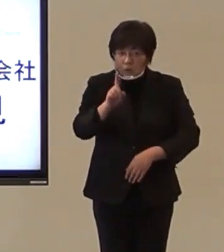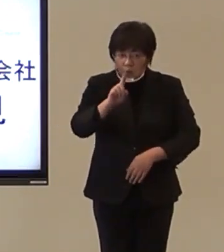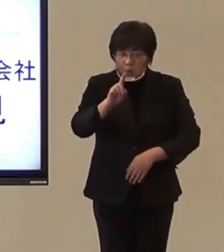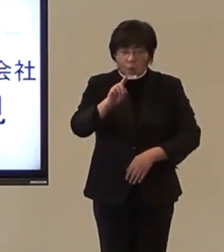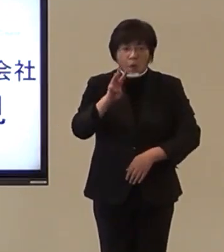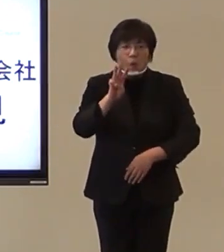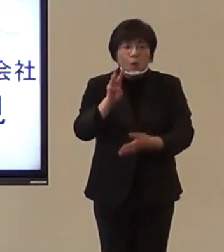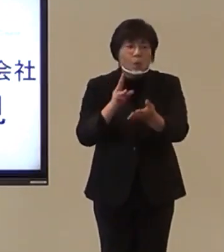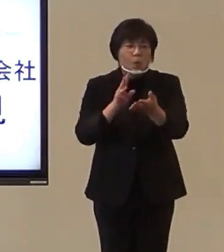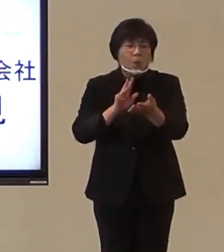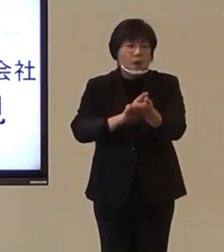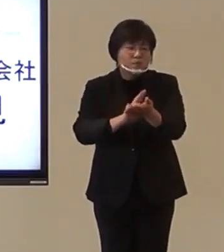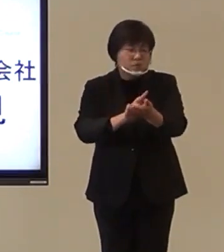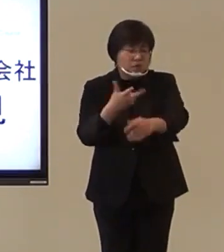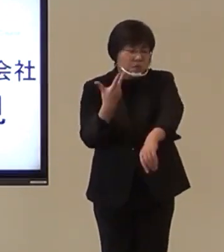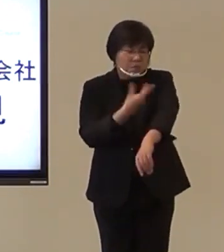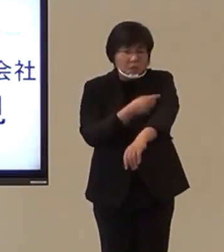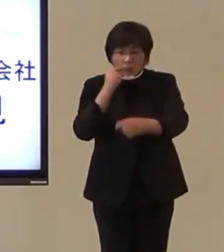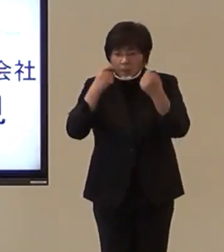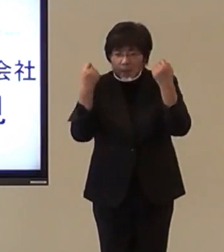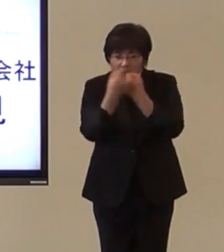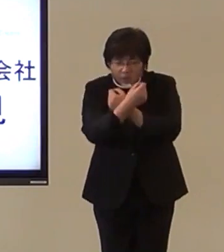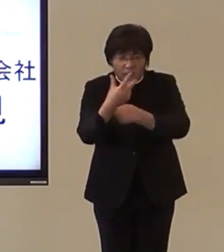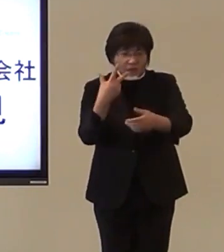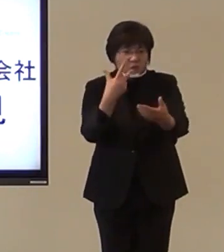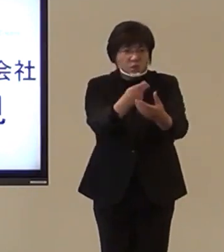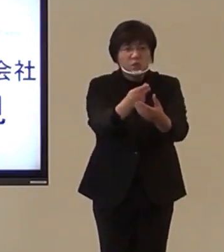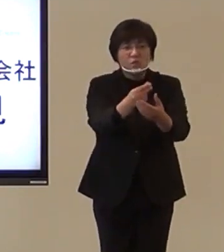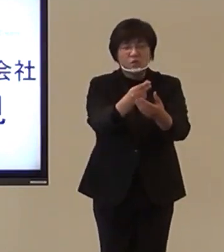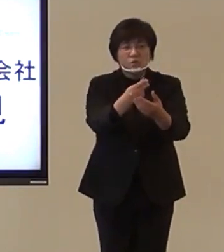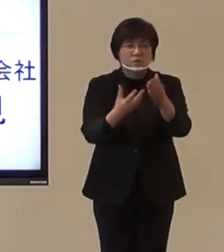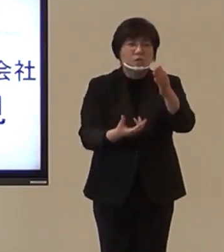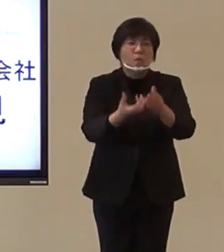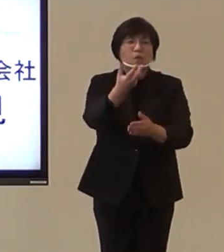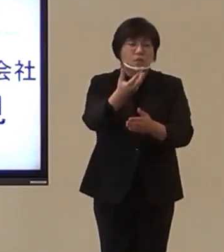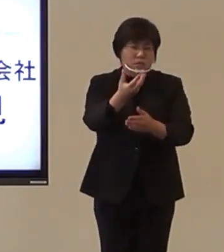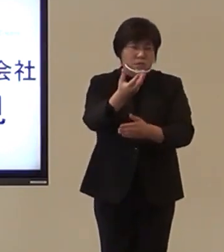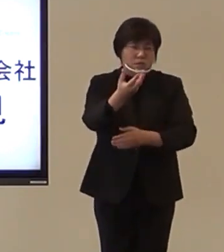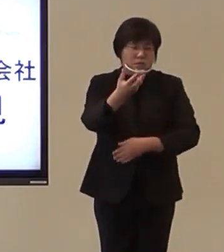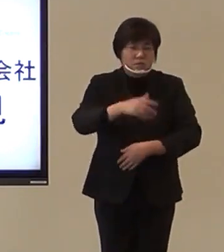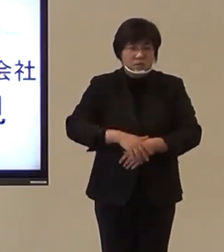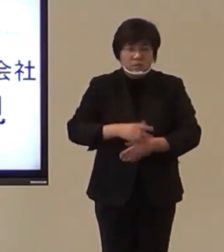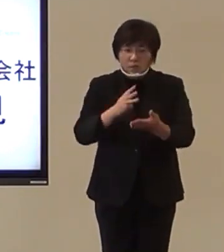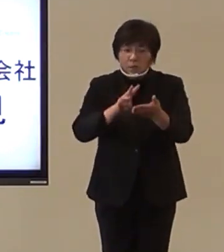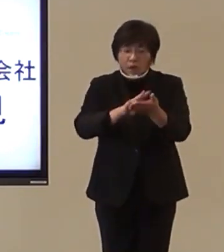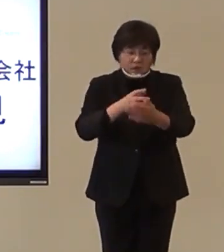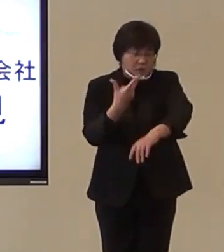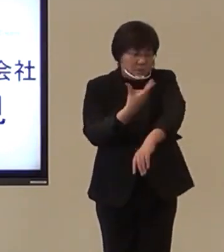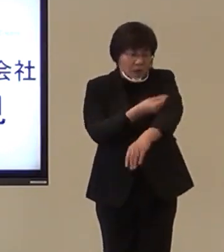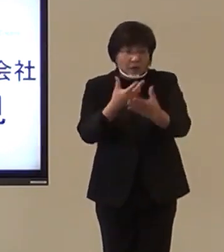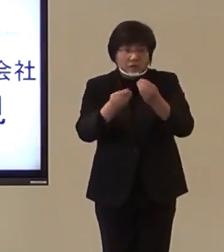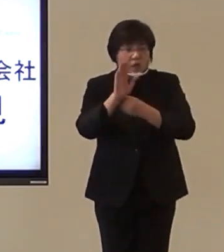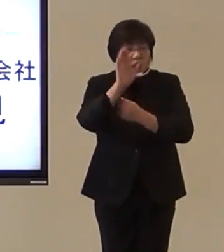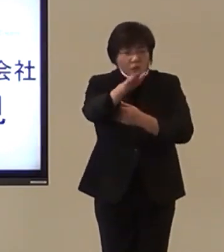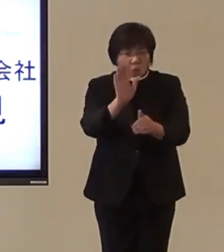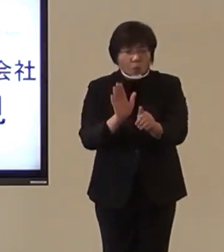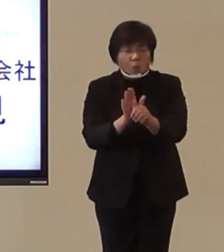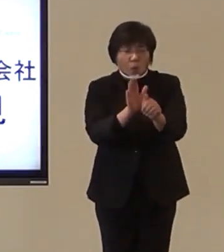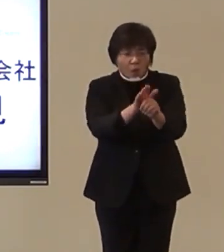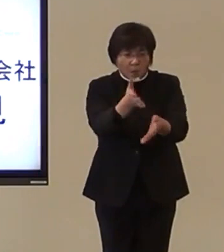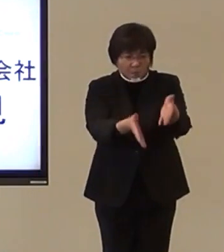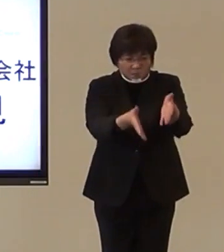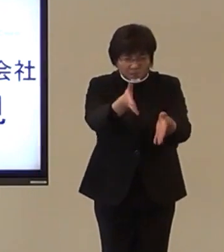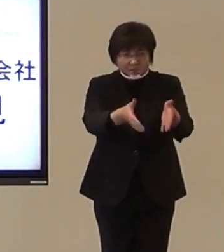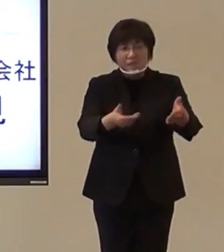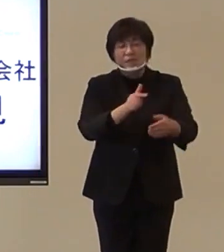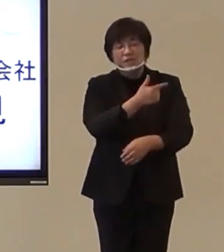間違いが多い、間違ってはいけない。それからもう一つ、ワクチンを打った後ですね、フォローしておくという体制が大